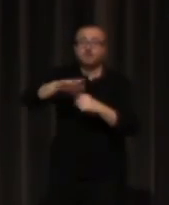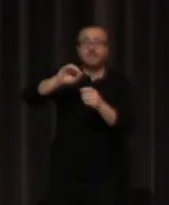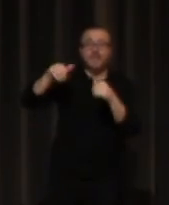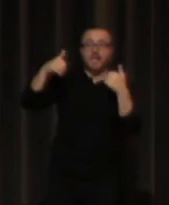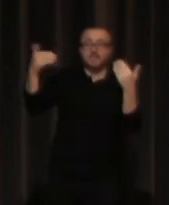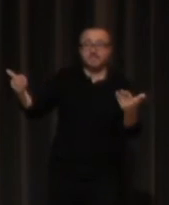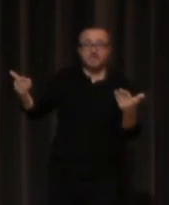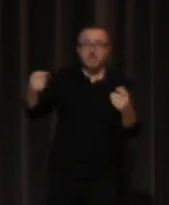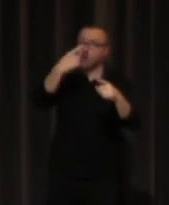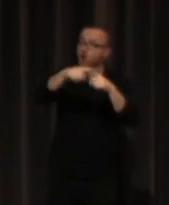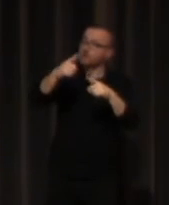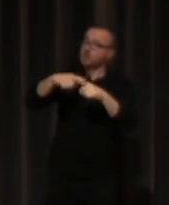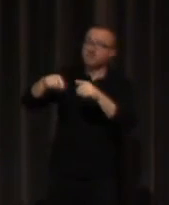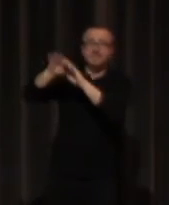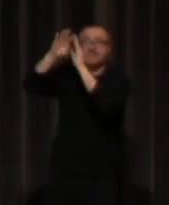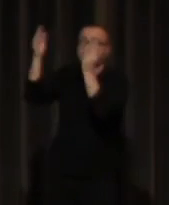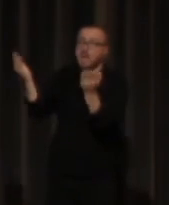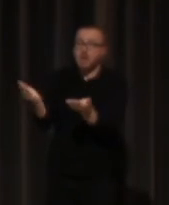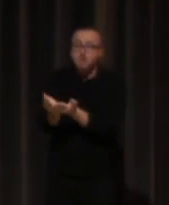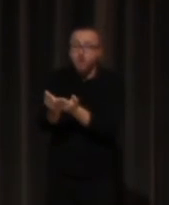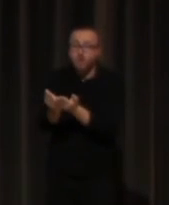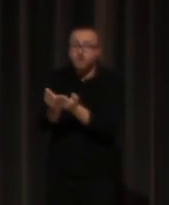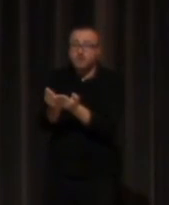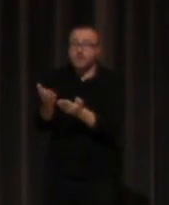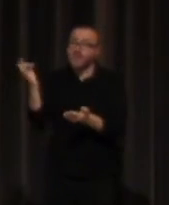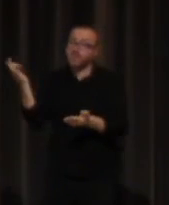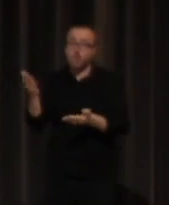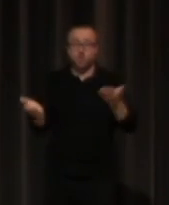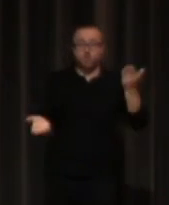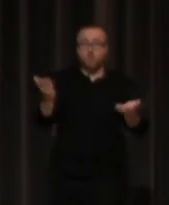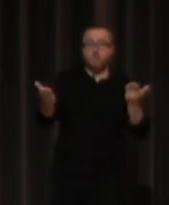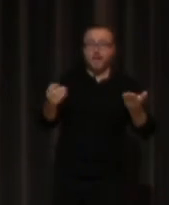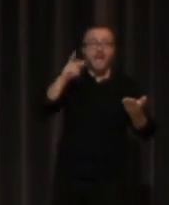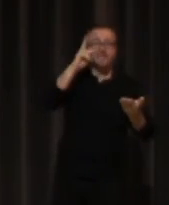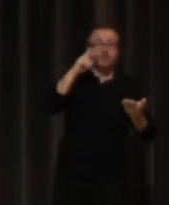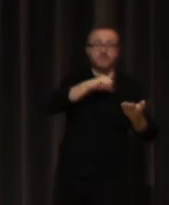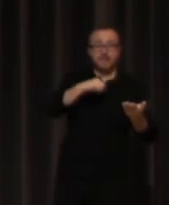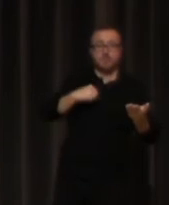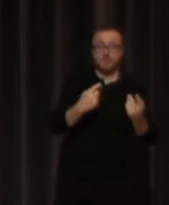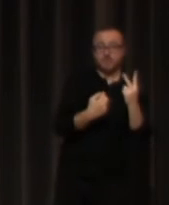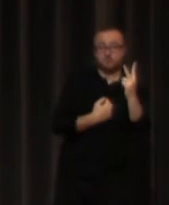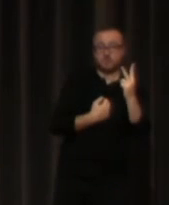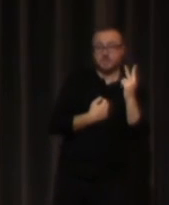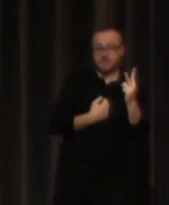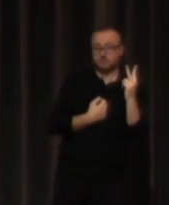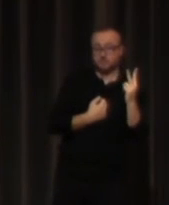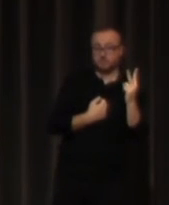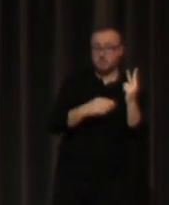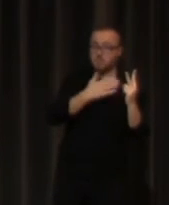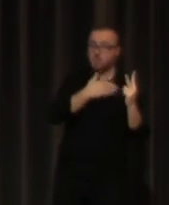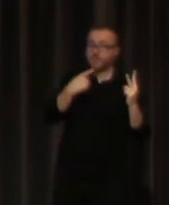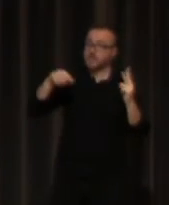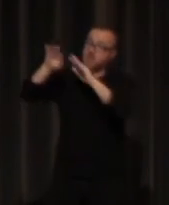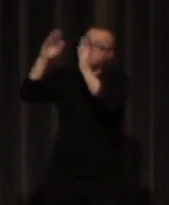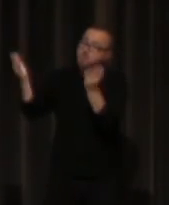altres coses, tots els altres valors han de ser comparats amb aquesta experiència. Mesurar, qualificar,